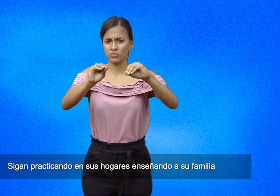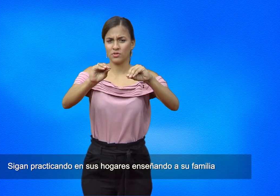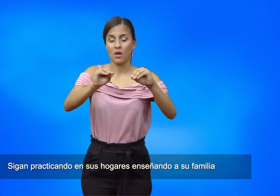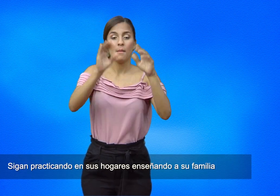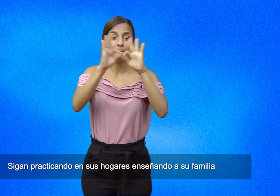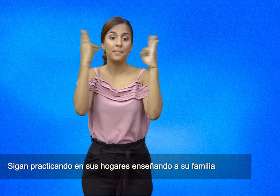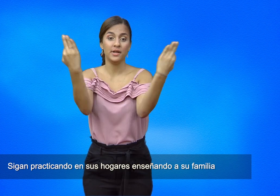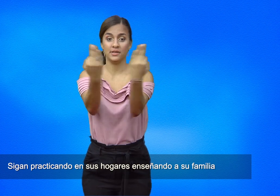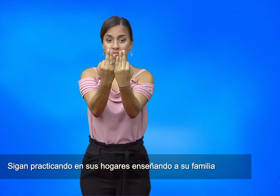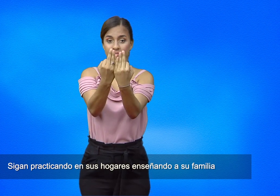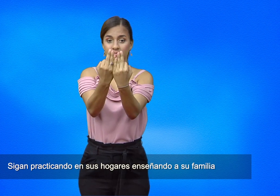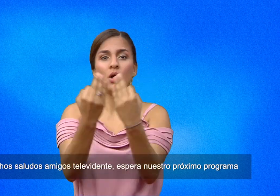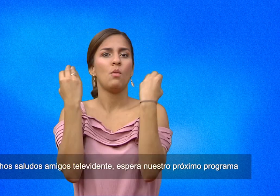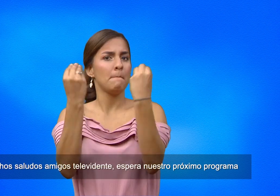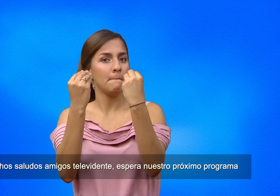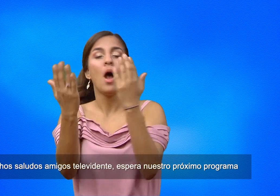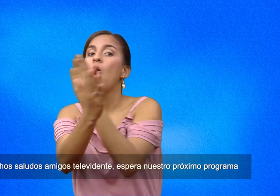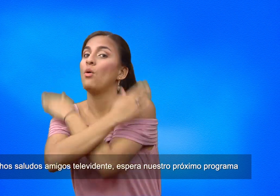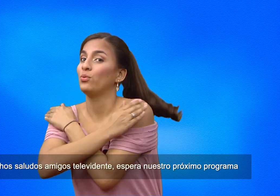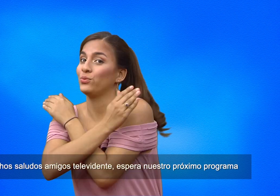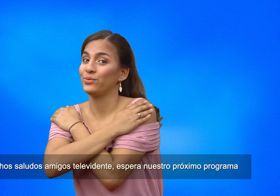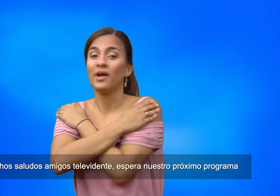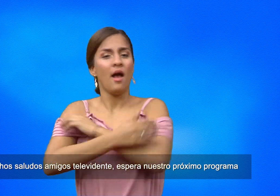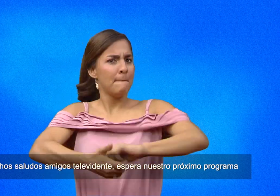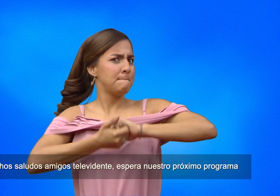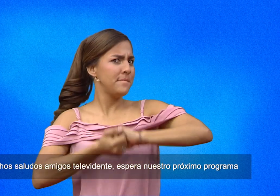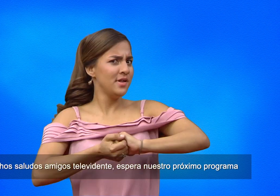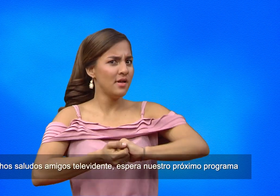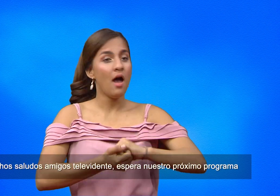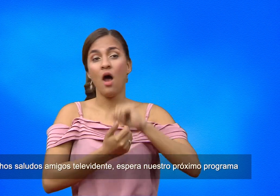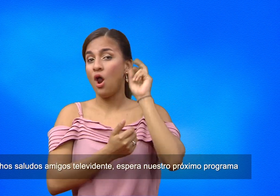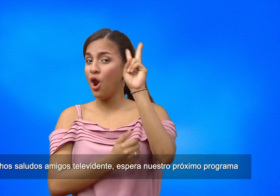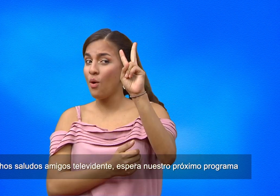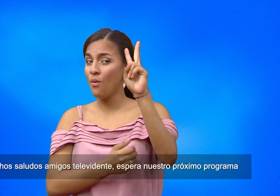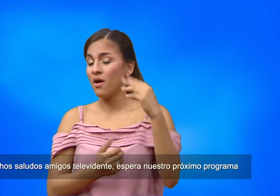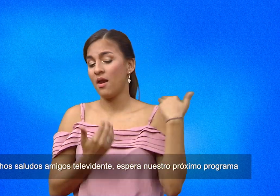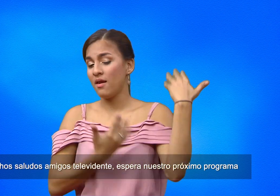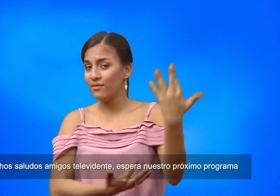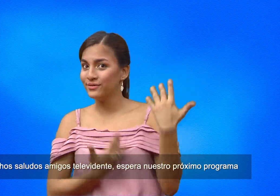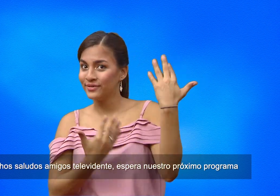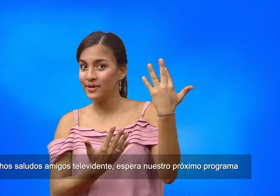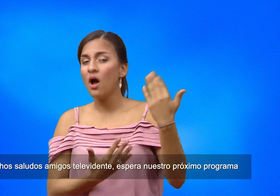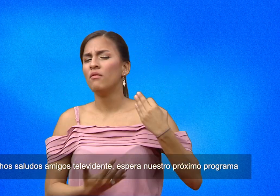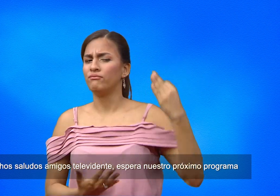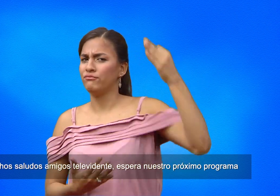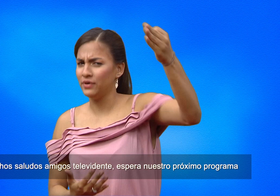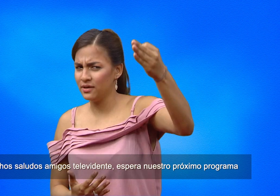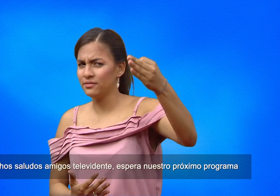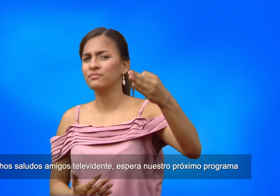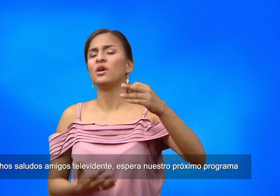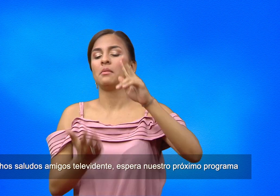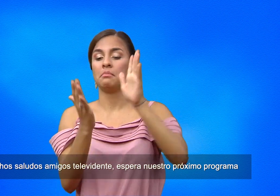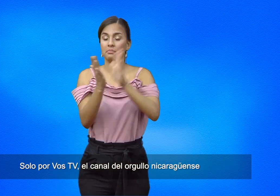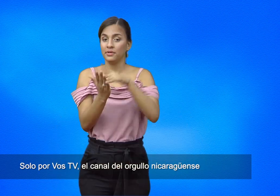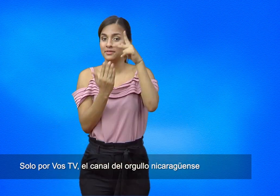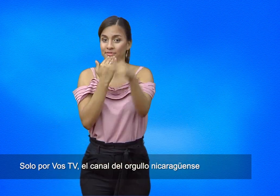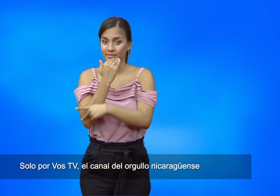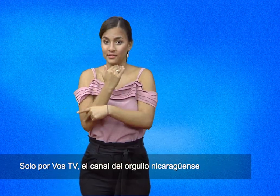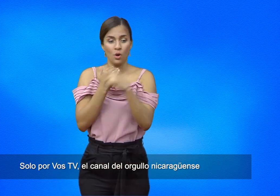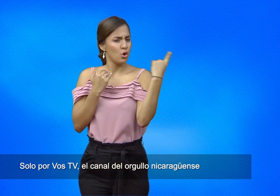su familia muchos saludos amigos televidentes espero nuestro próximo programa solo por